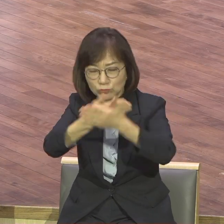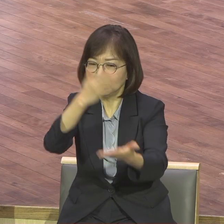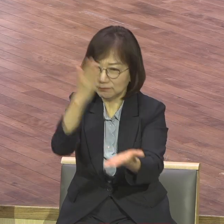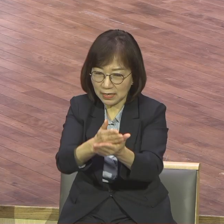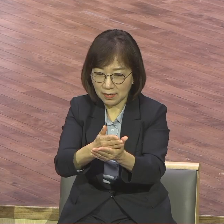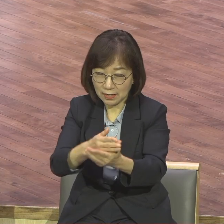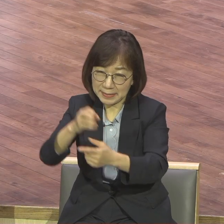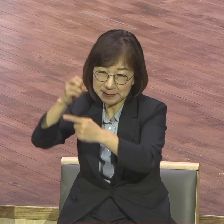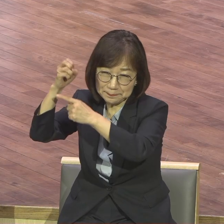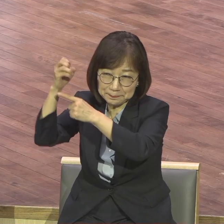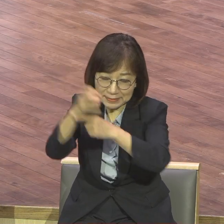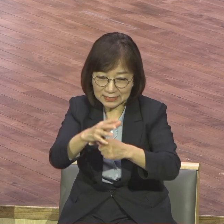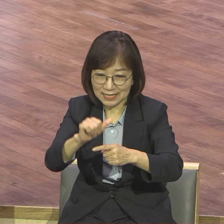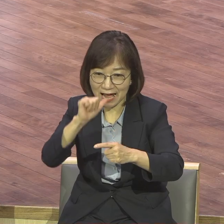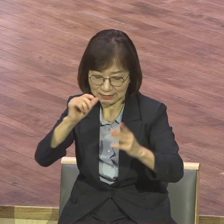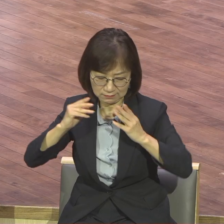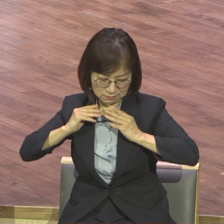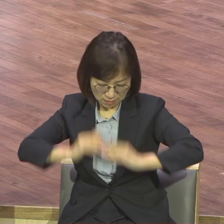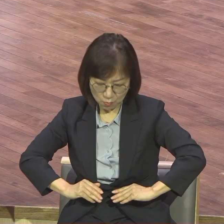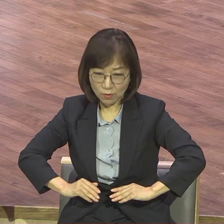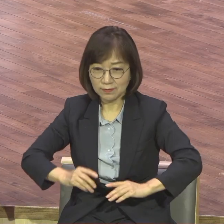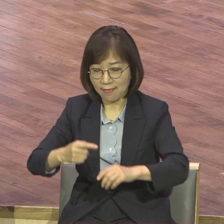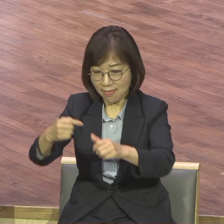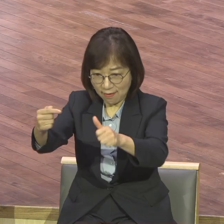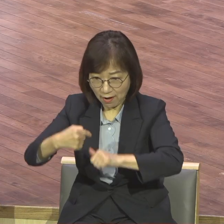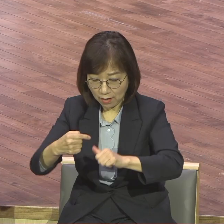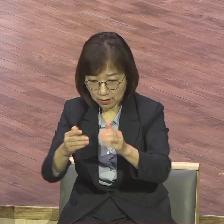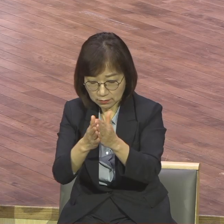갑옷을 입어야 한다. 그런